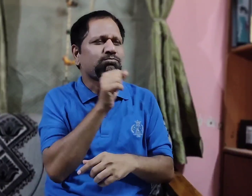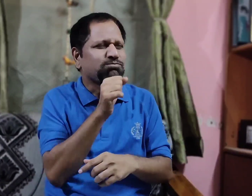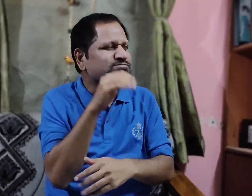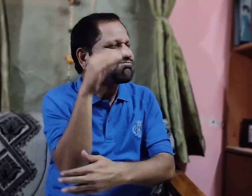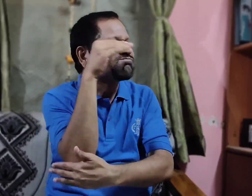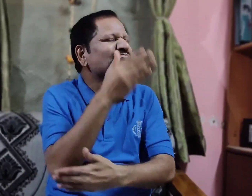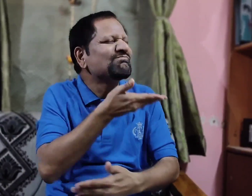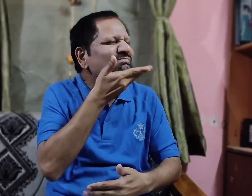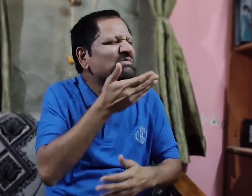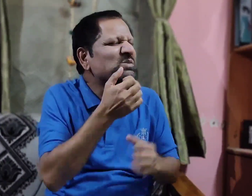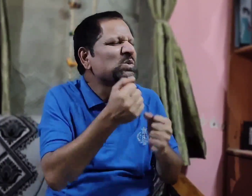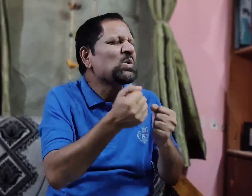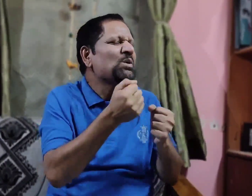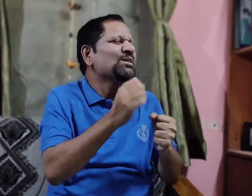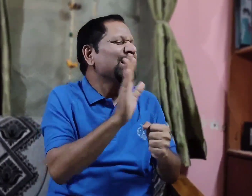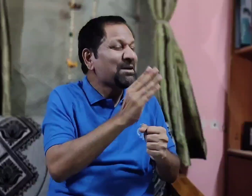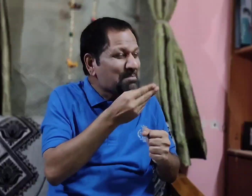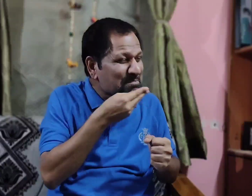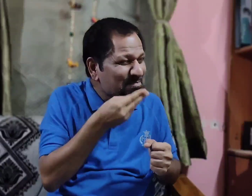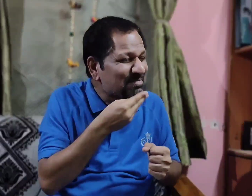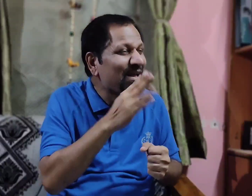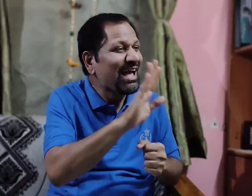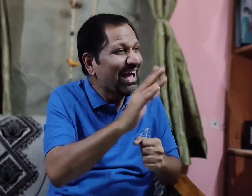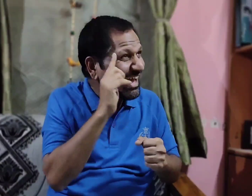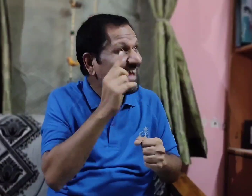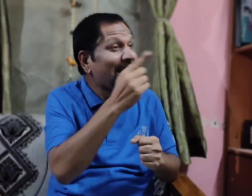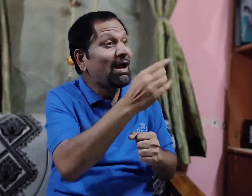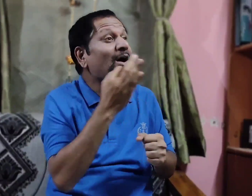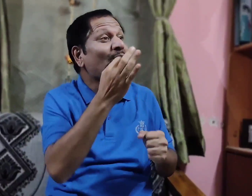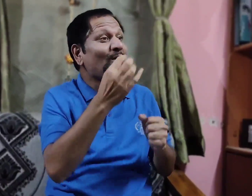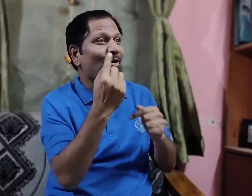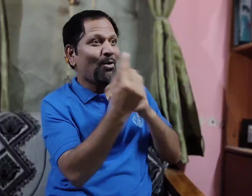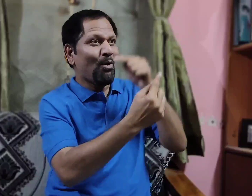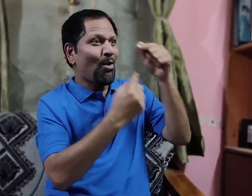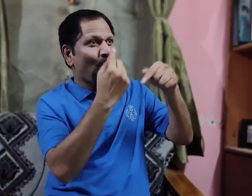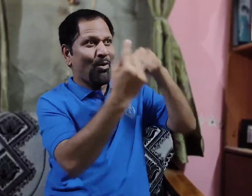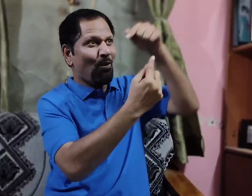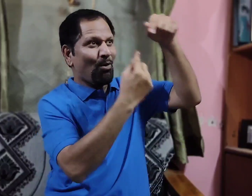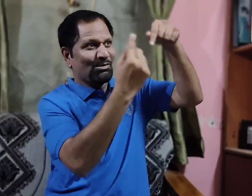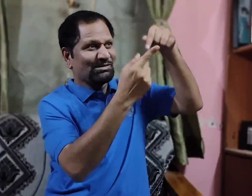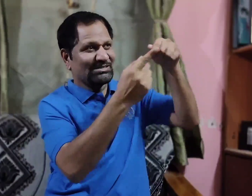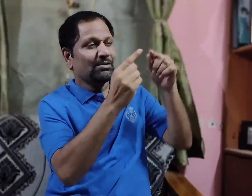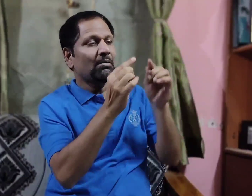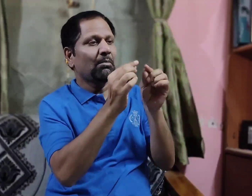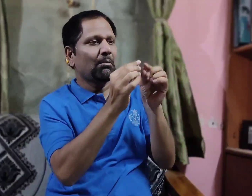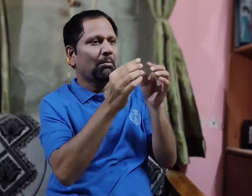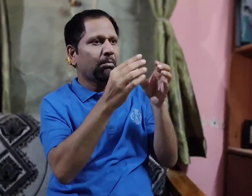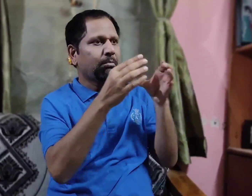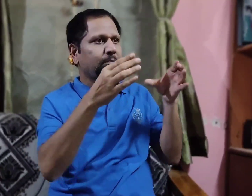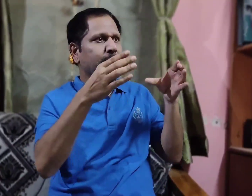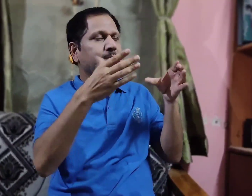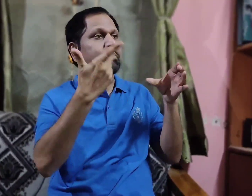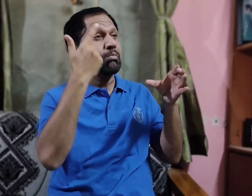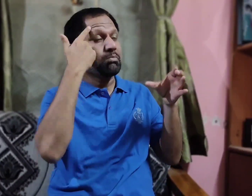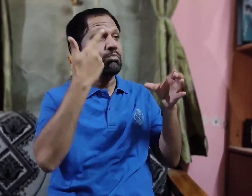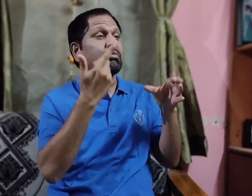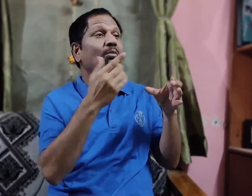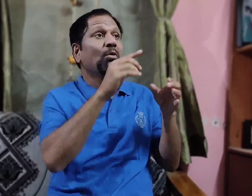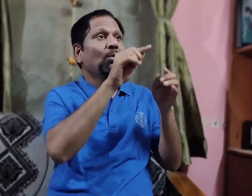ये तो कुछ कर ही नहीं सकती। इस पर ताऊ ने उन्हें समझाया, लेकिन उन्होंने एक न सुनी। ताऊ ने उन्हें बोला कि ये